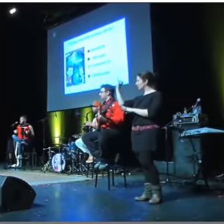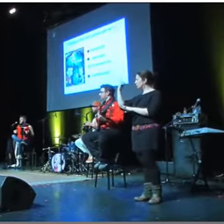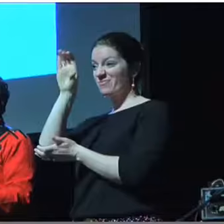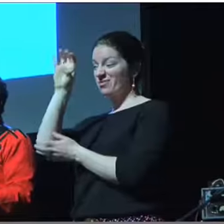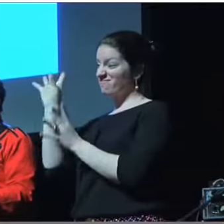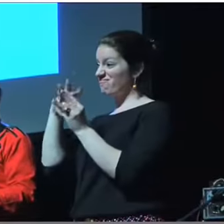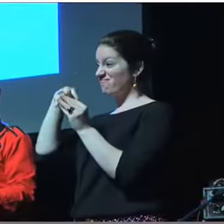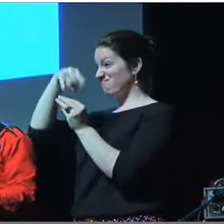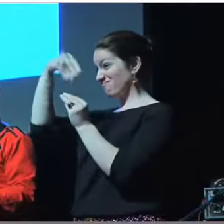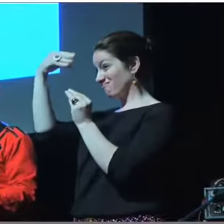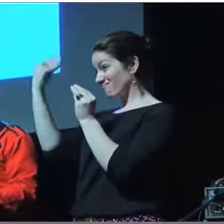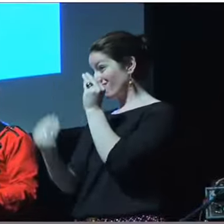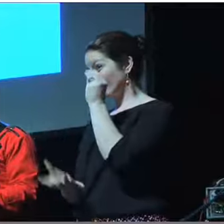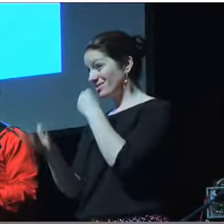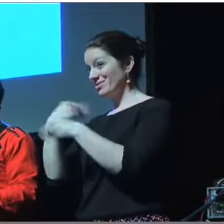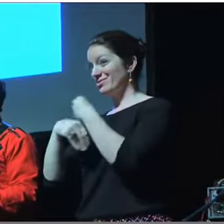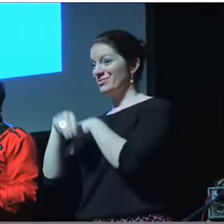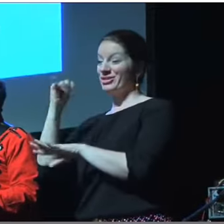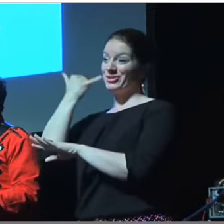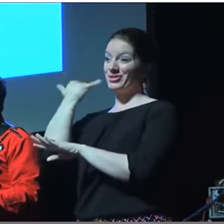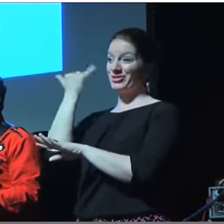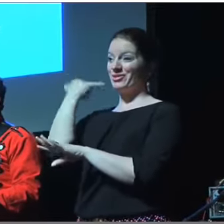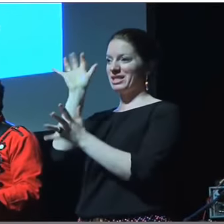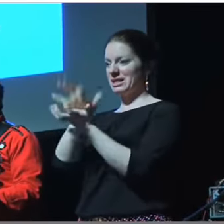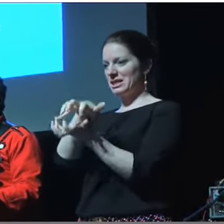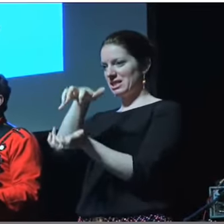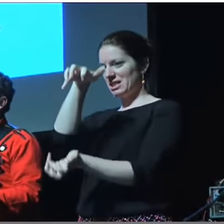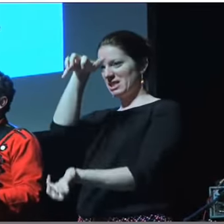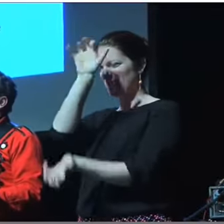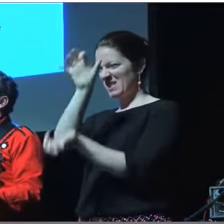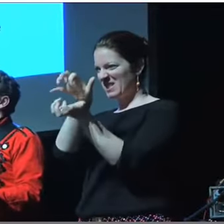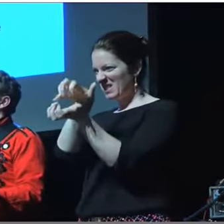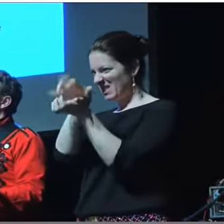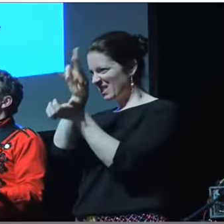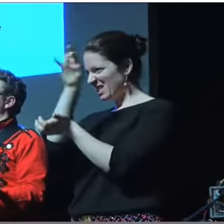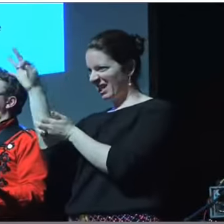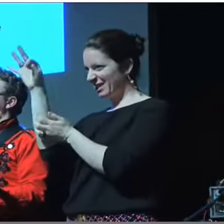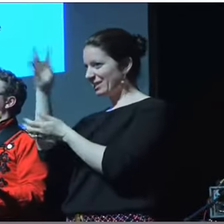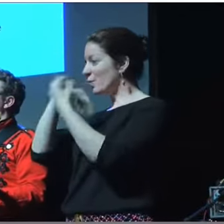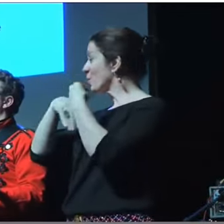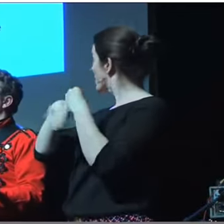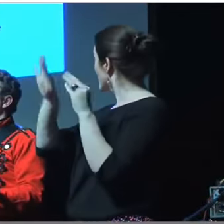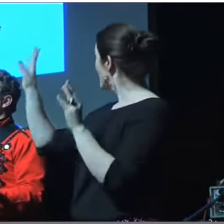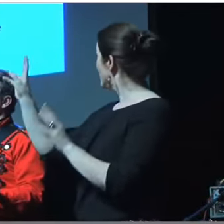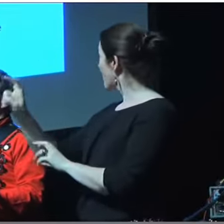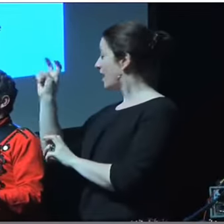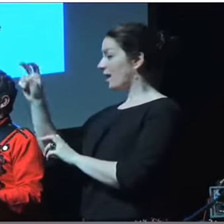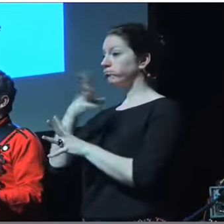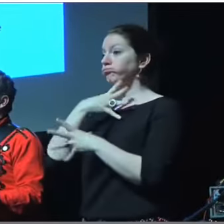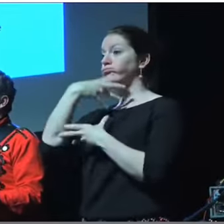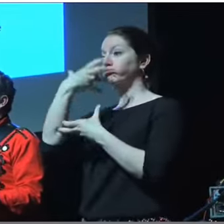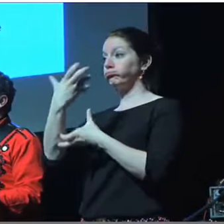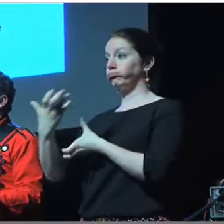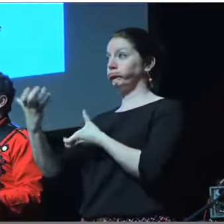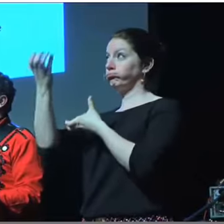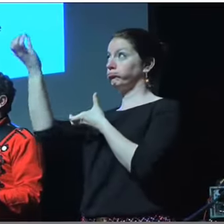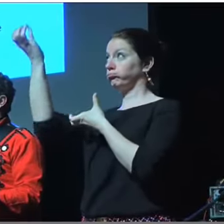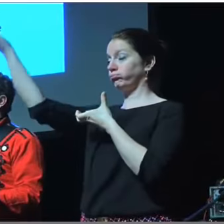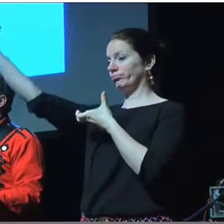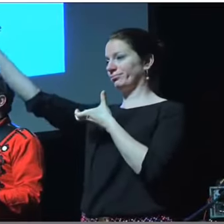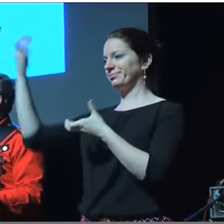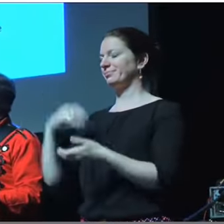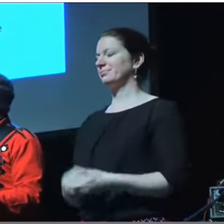d'avoir 4 personnes sourdes et malentendantes ce jour-là qui étaient du coup ravies, entre autres une personne de 17 ans qui a vu son spectacle pour la première fois,